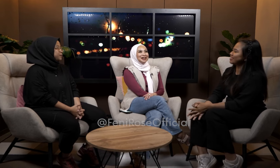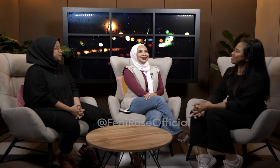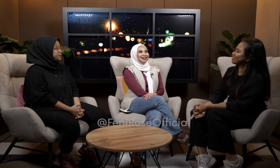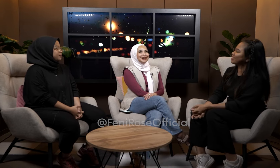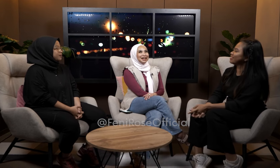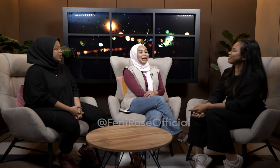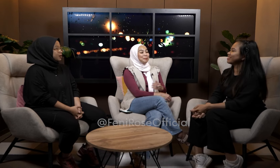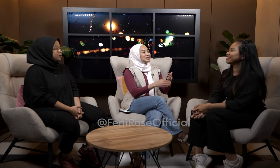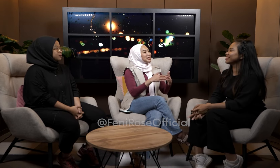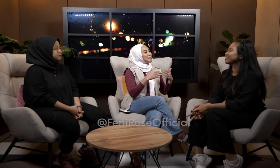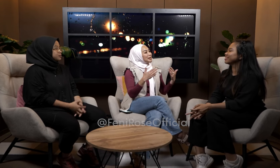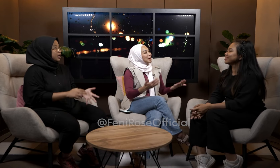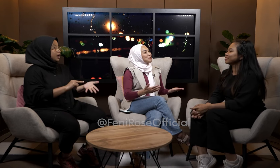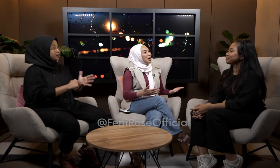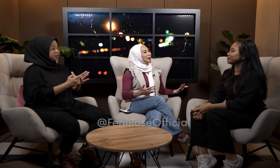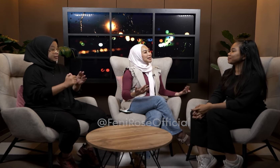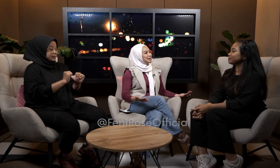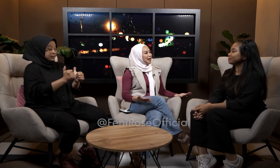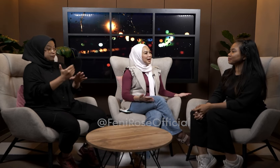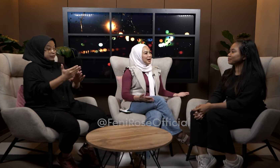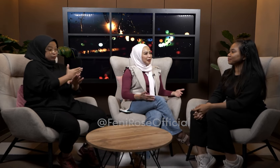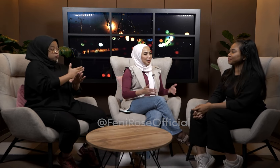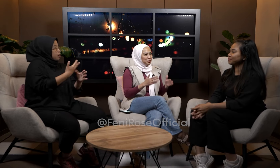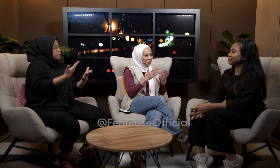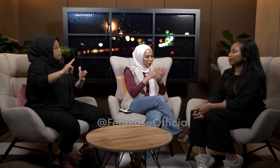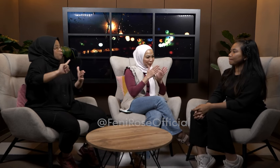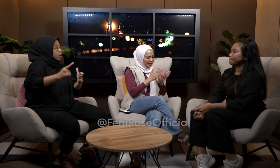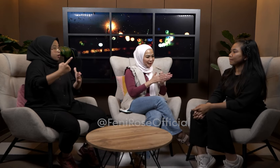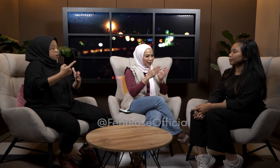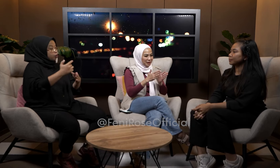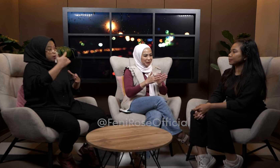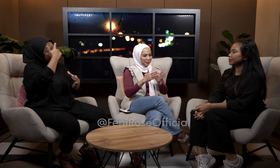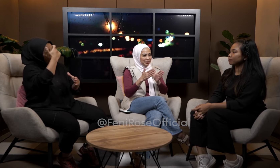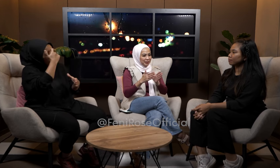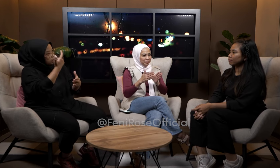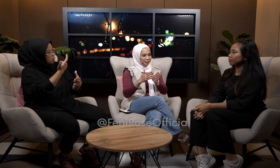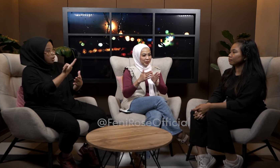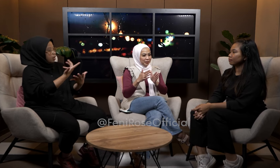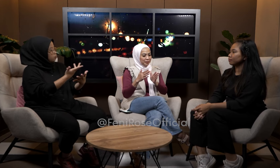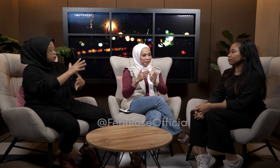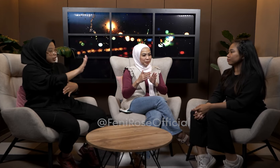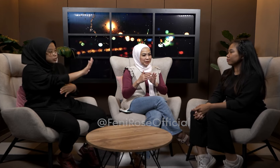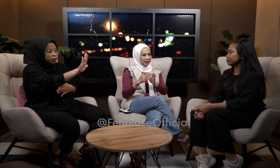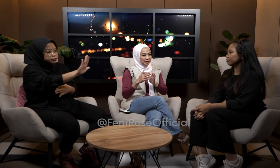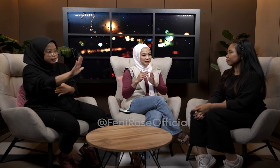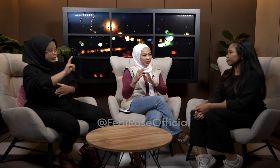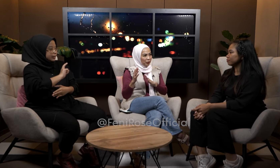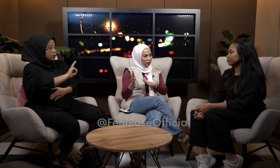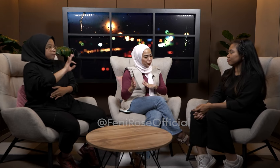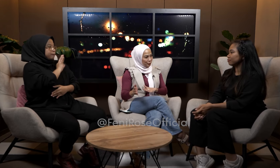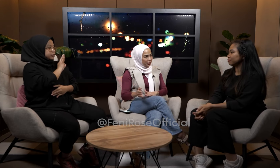ee persiapan kamu apa aja Kamu sempat mempelajari enggak masing-masing ee Pasangan calon itu seperti apa